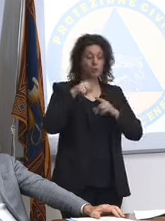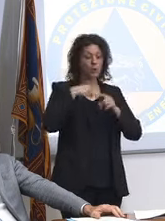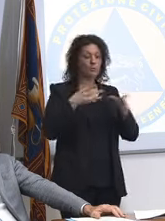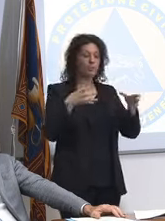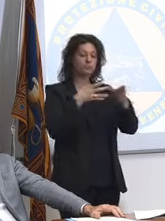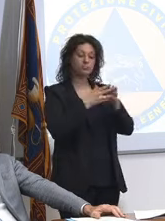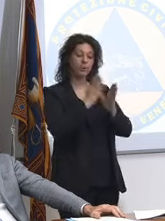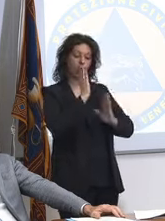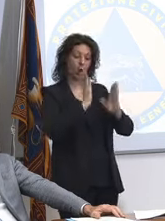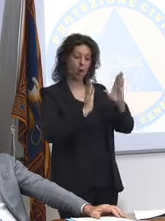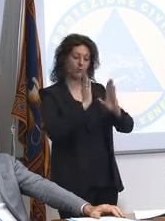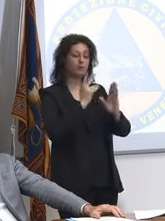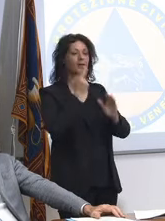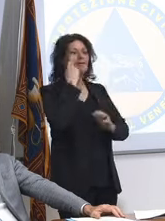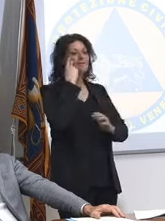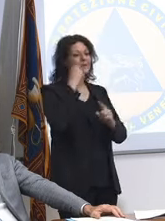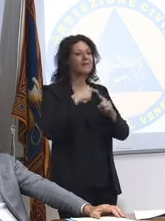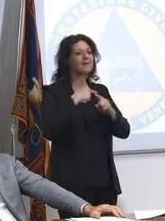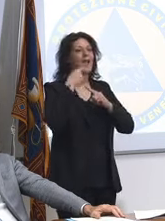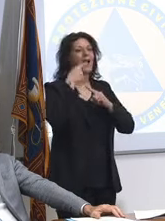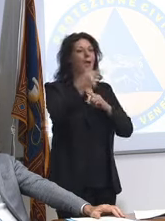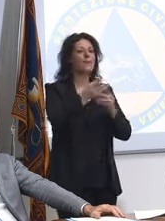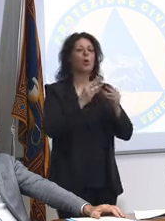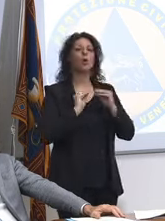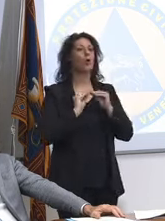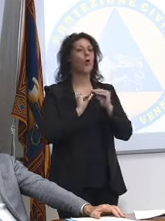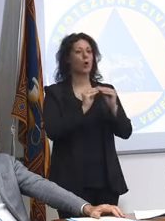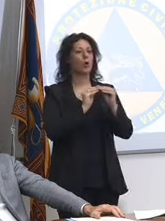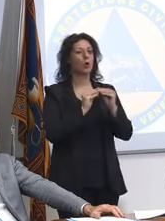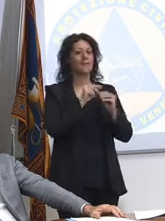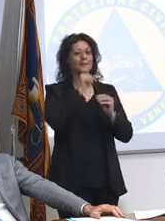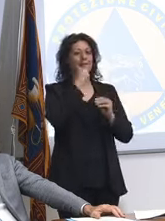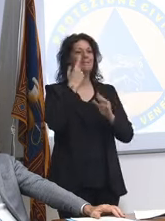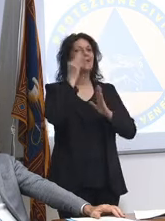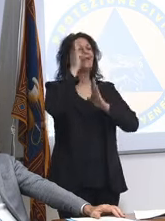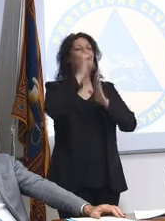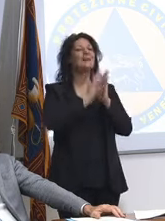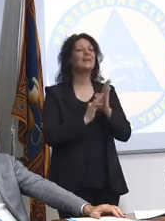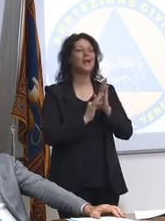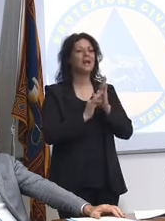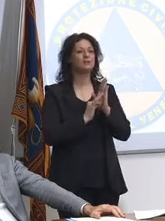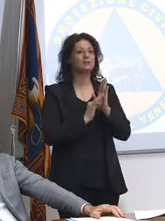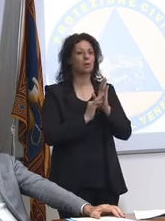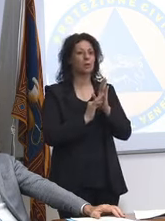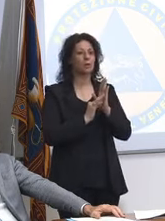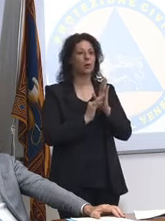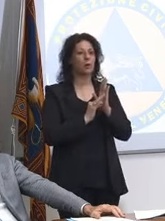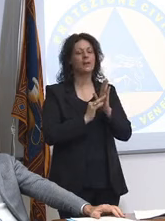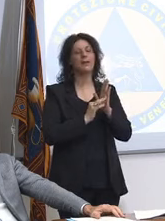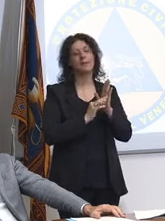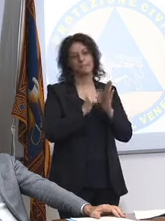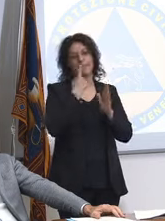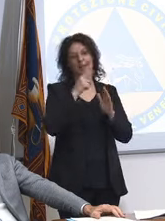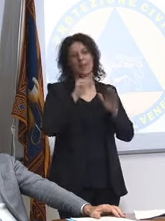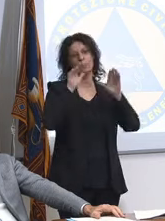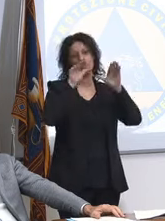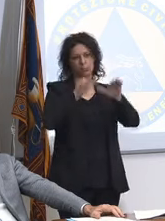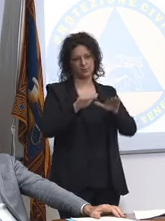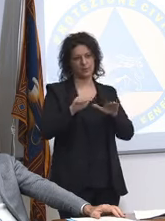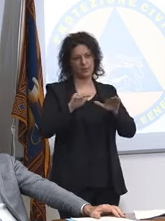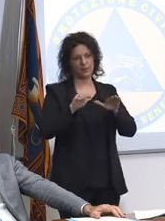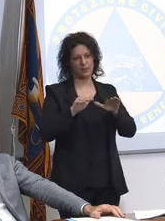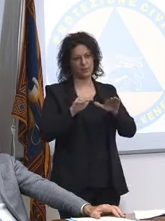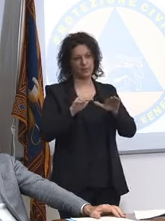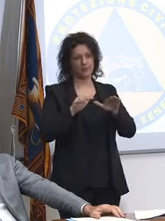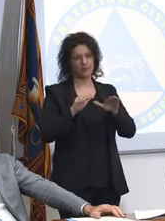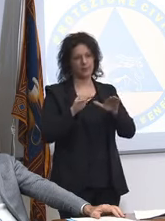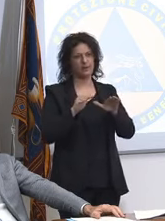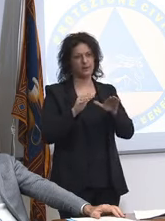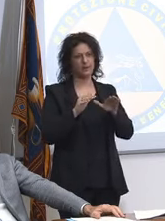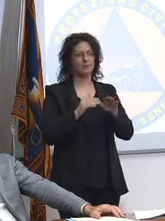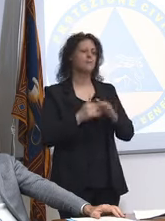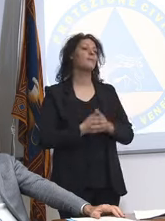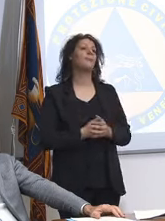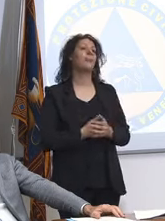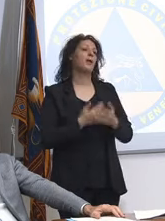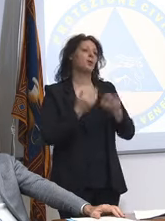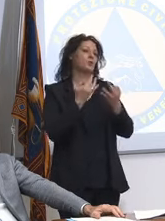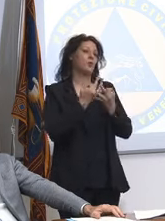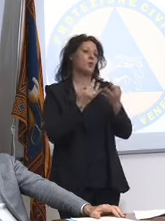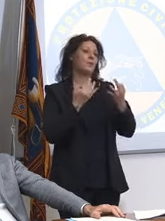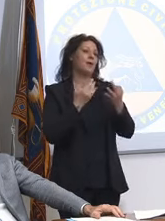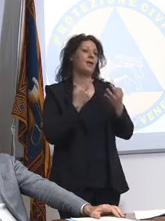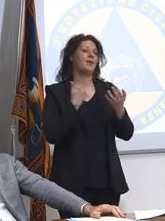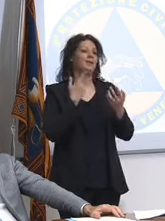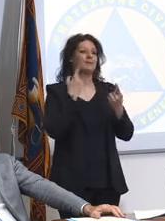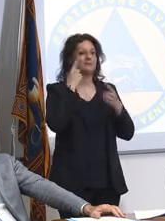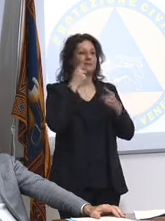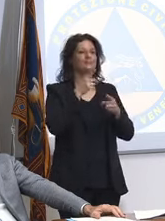mettere in pratica e di dare le indicazioni che siano le più tutelanti possibili naturalmente per la popolazione target, in questo